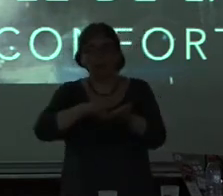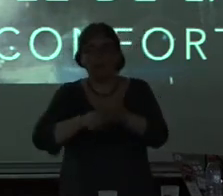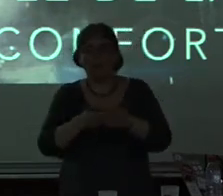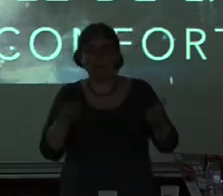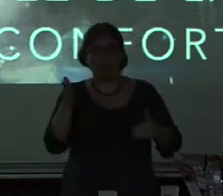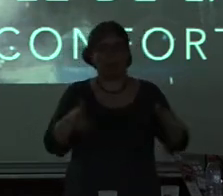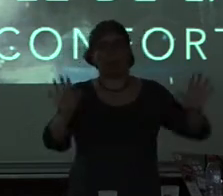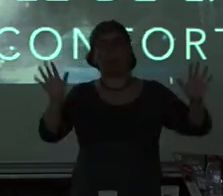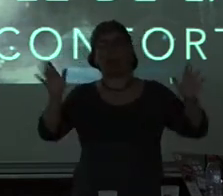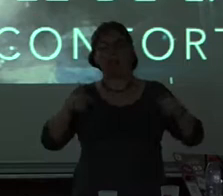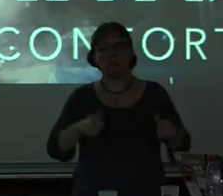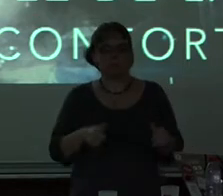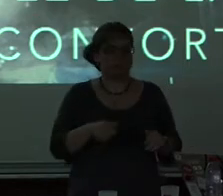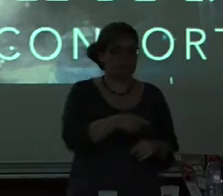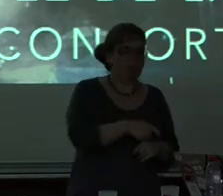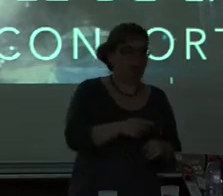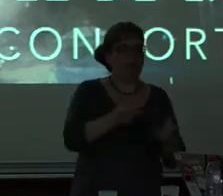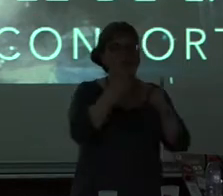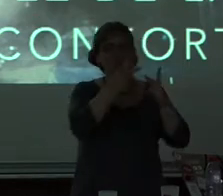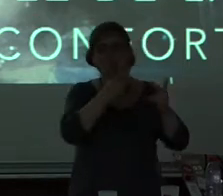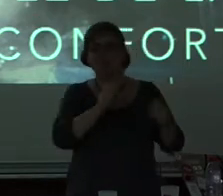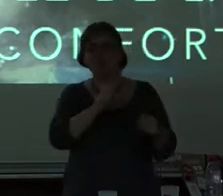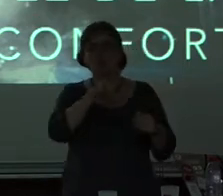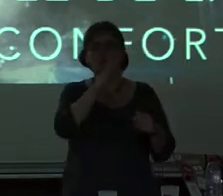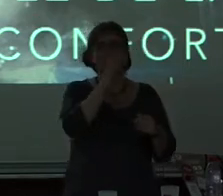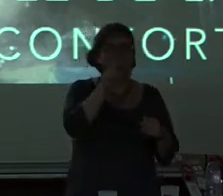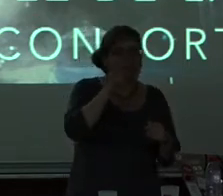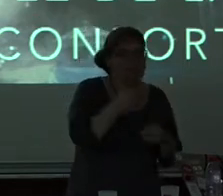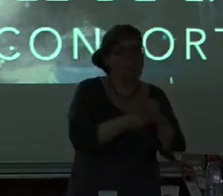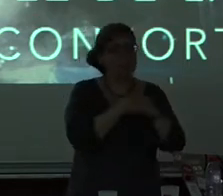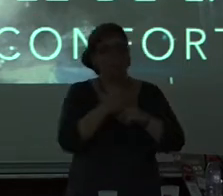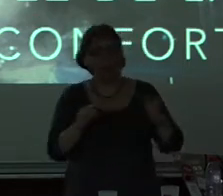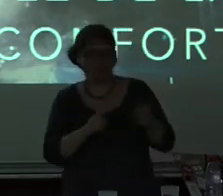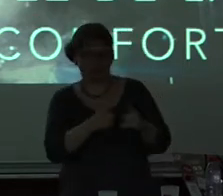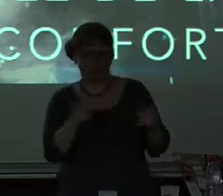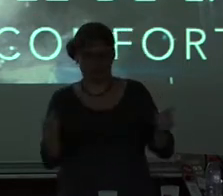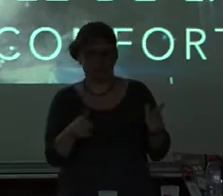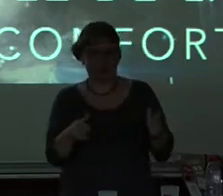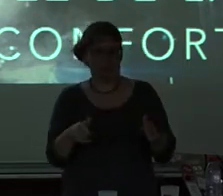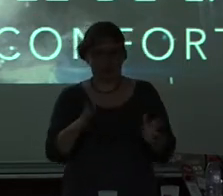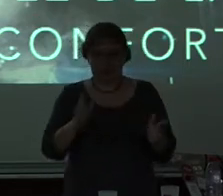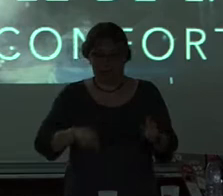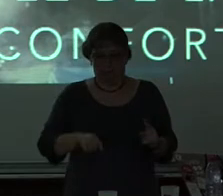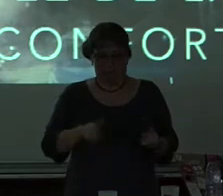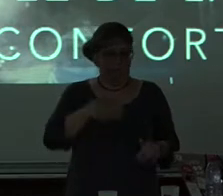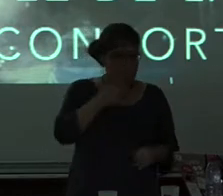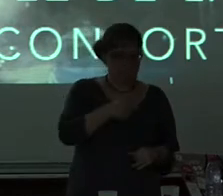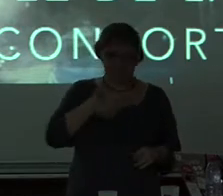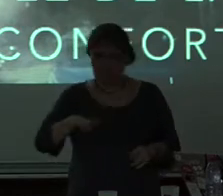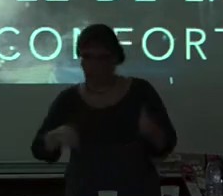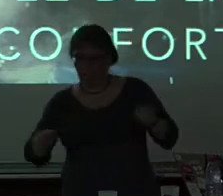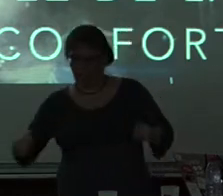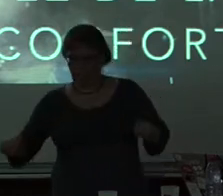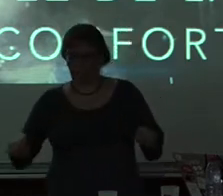c'est horrible, Sublime Text, c'est trop léger, enfin... Mais en fait, quand vous enseignez à des personnes, ces personnes-là ne connaissent pas. Donc, vous